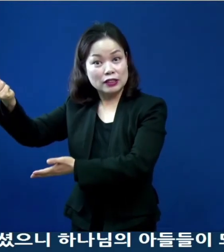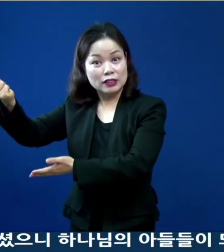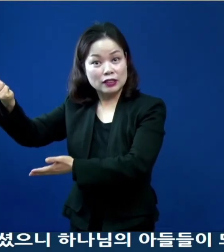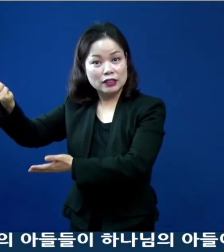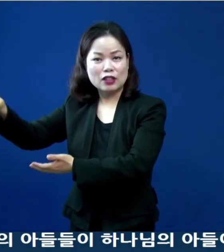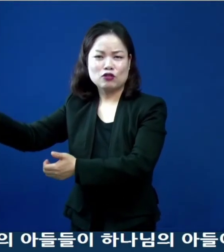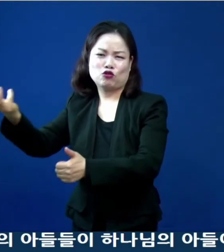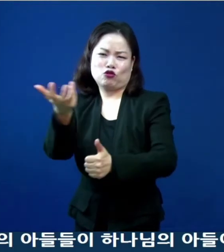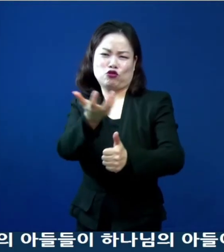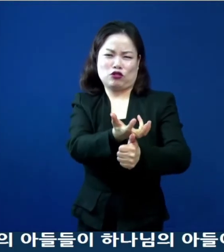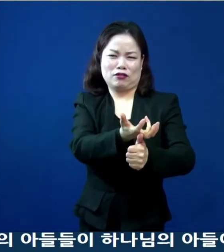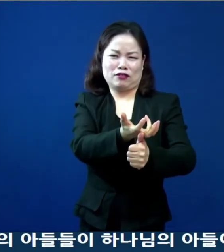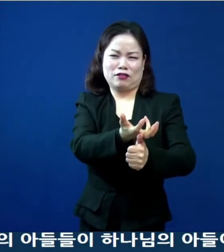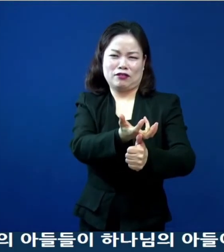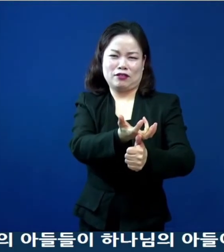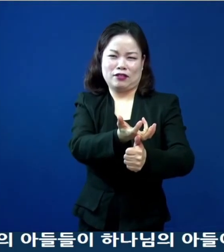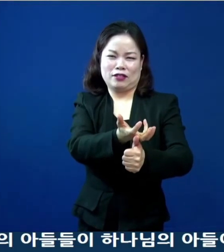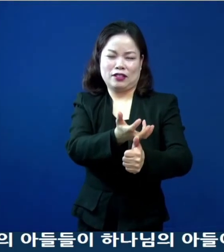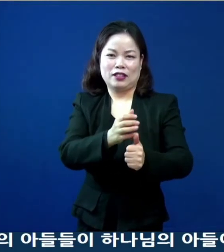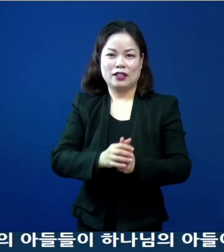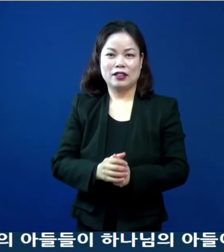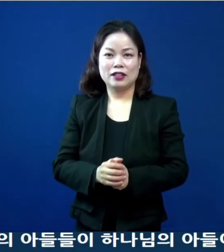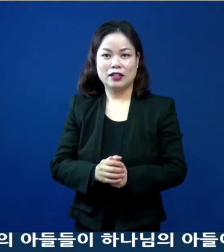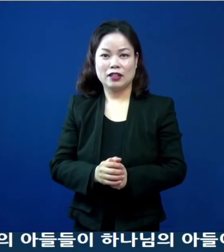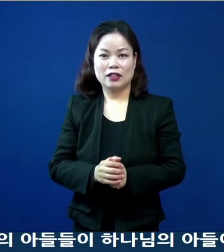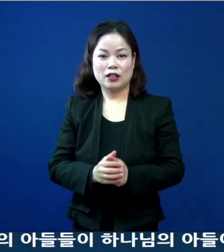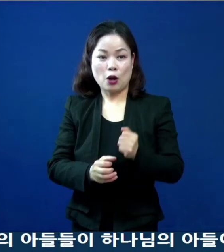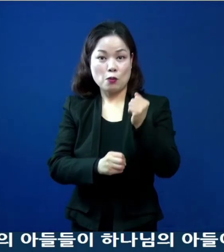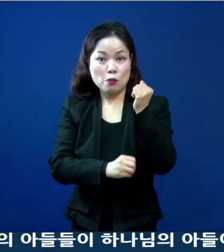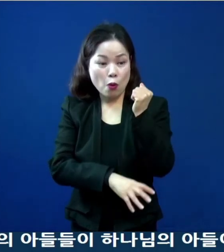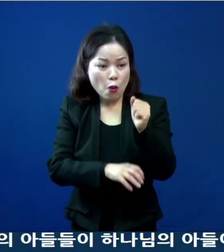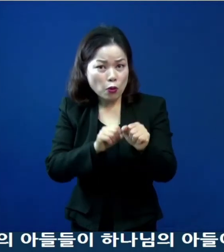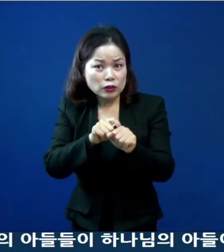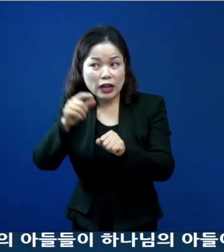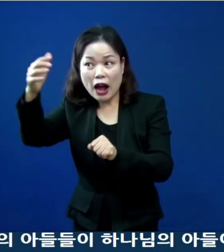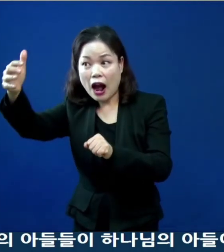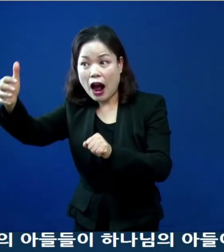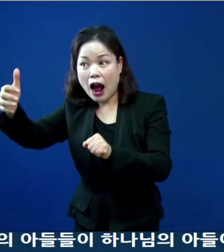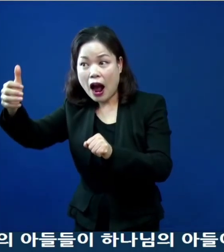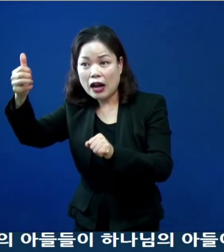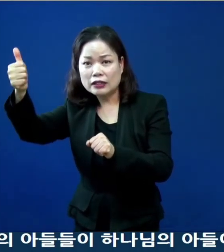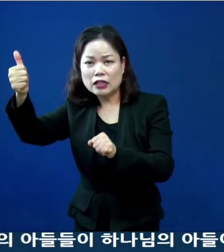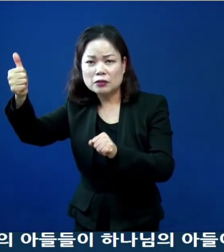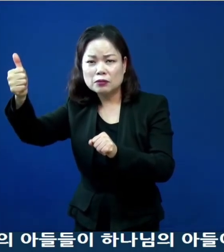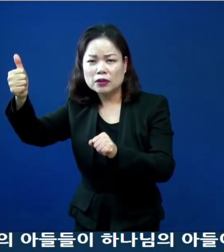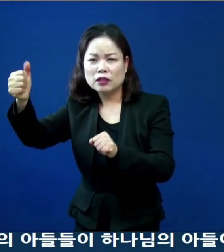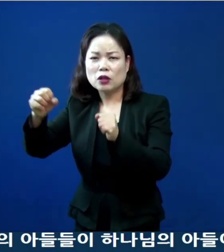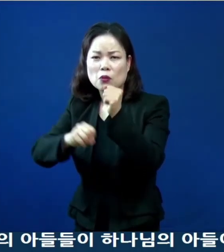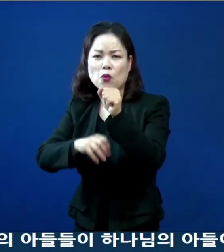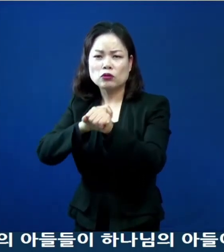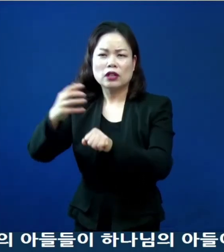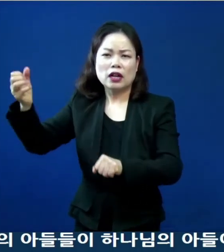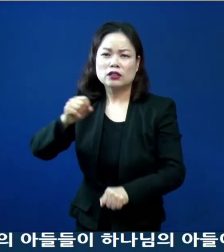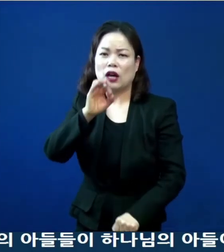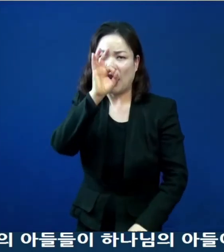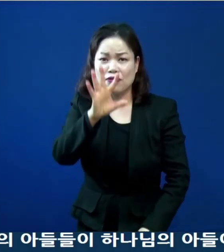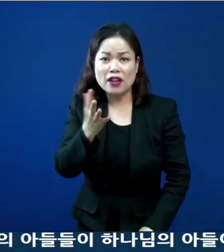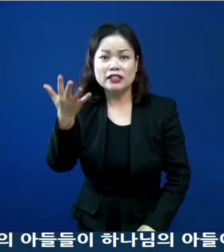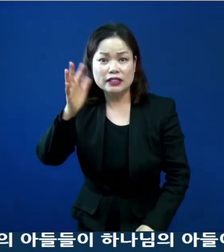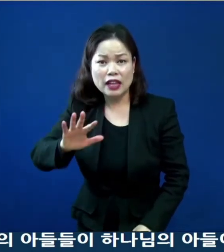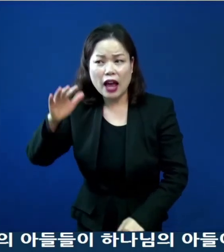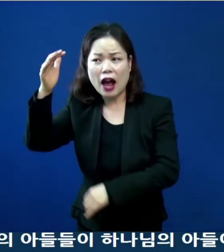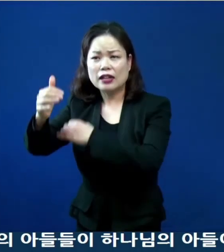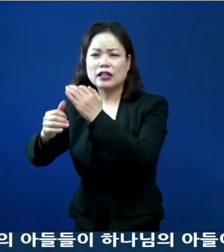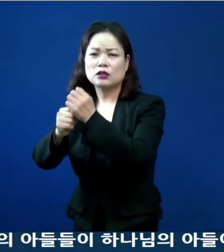것을 넘겨주셔서 본성 자체가 하나님의 본성을 우리가 가질 수 없는데 우리로 하여금